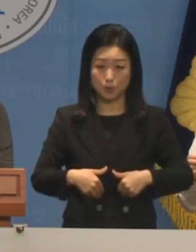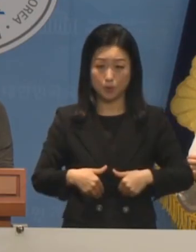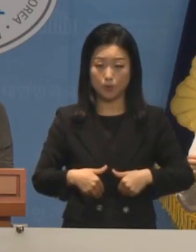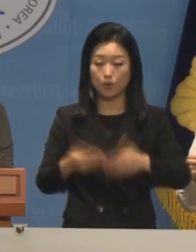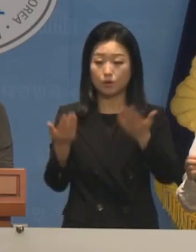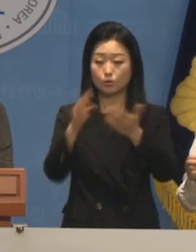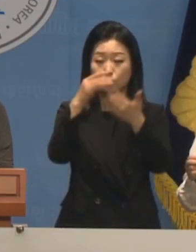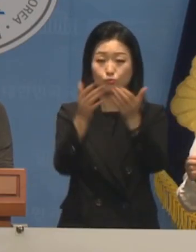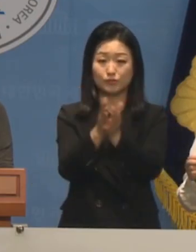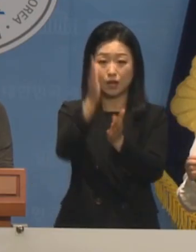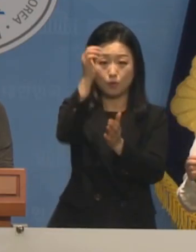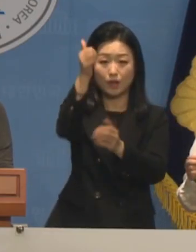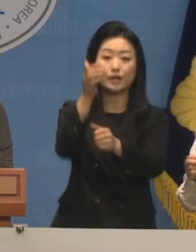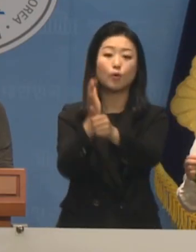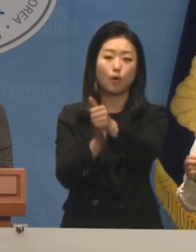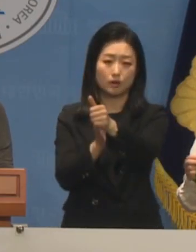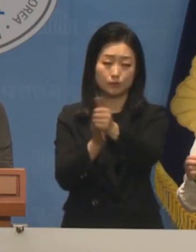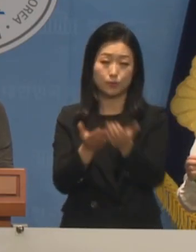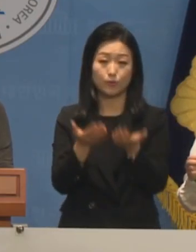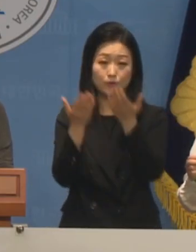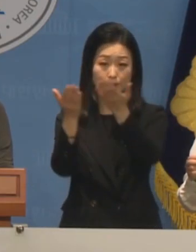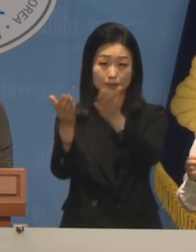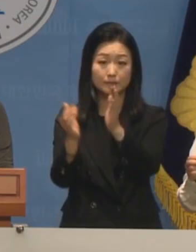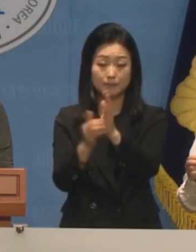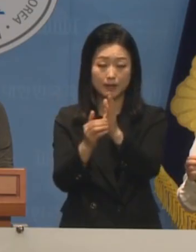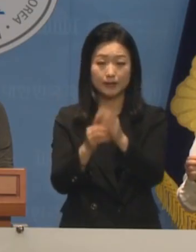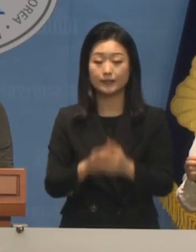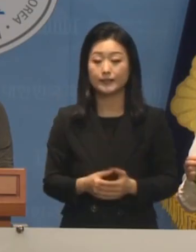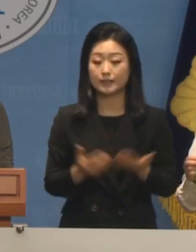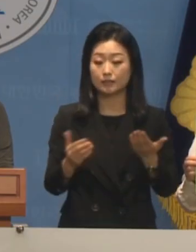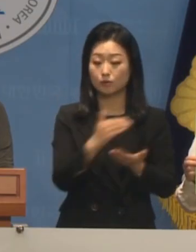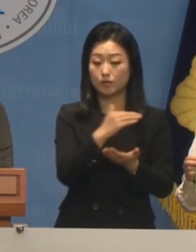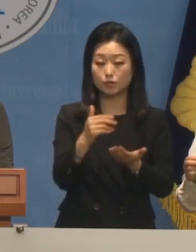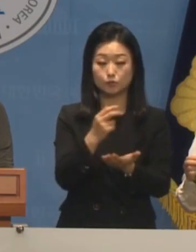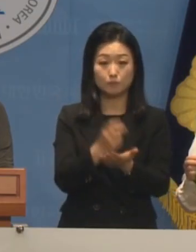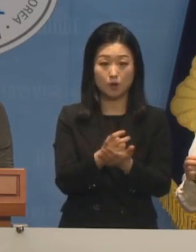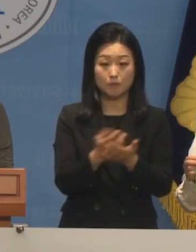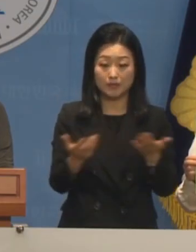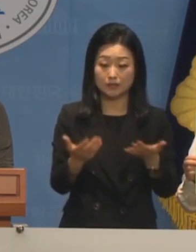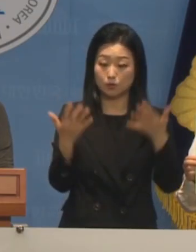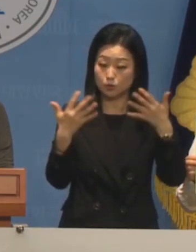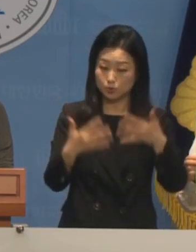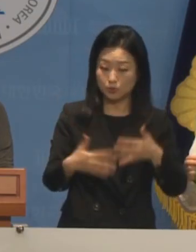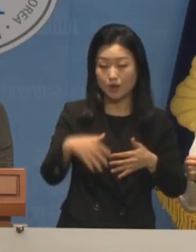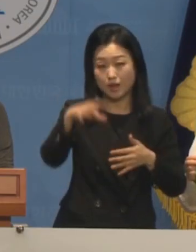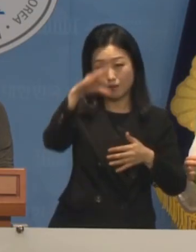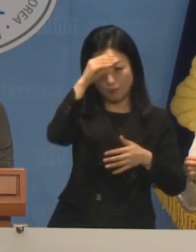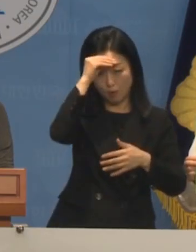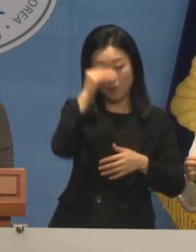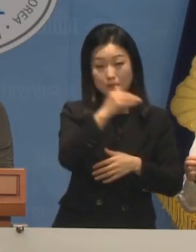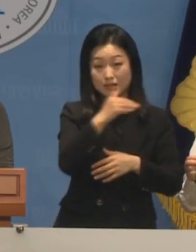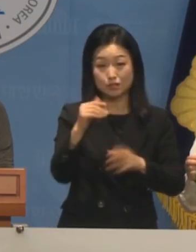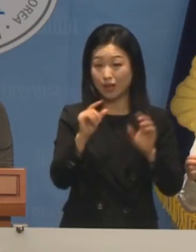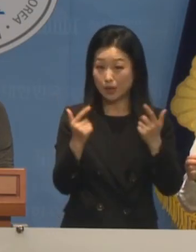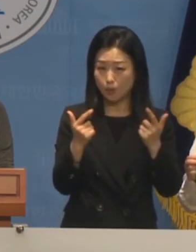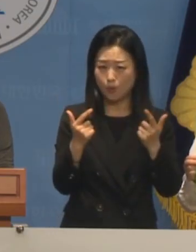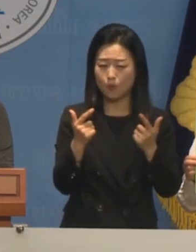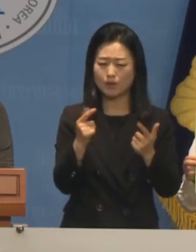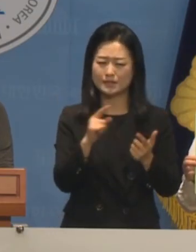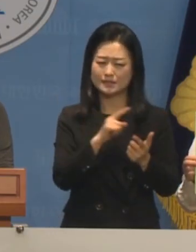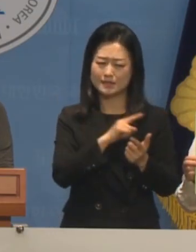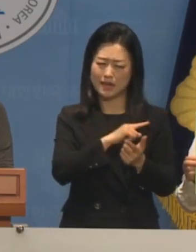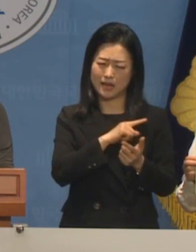장관에게 권고한 바 있습니다 근로기준법은 근로 조건의 모범적 기준이 아니라 최저